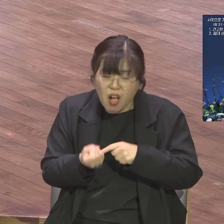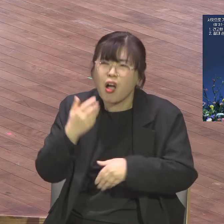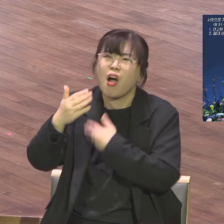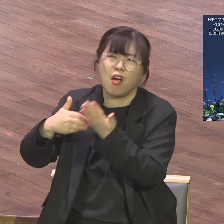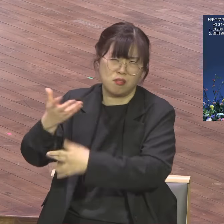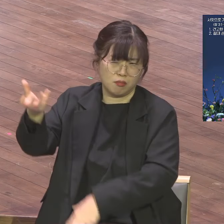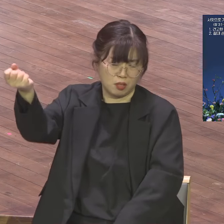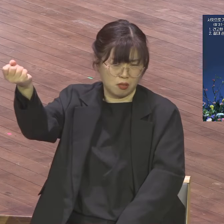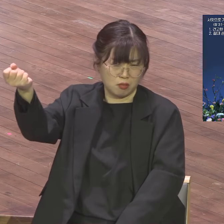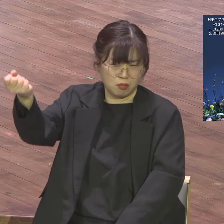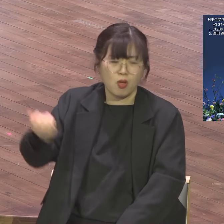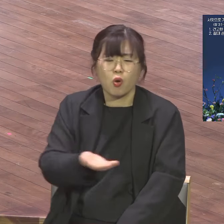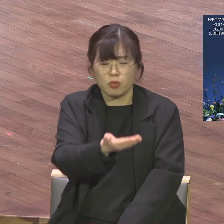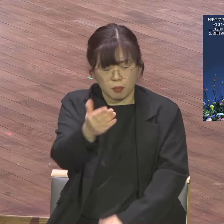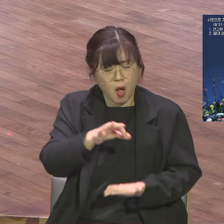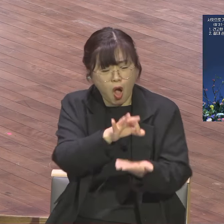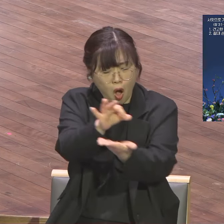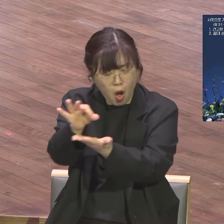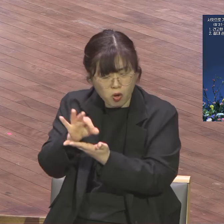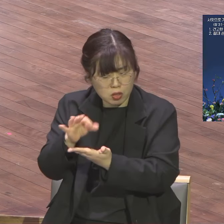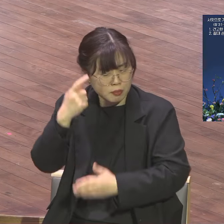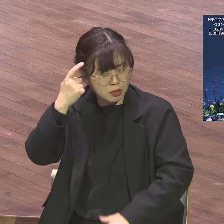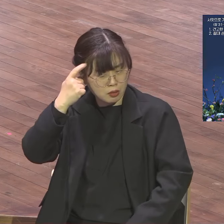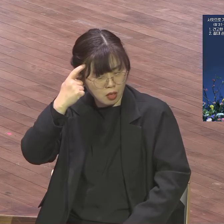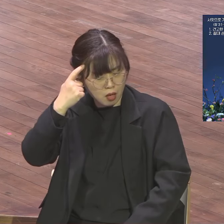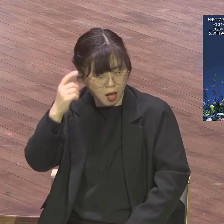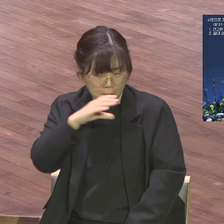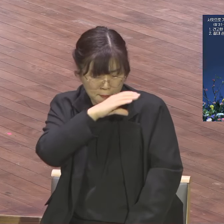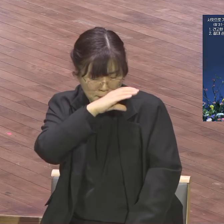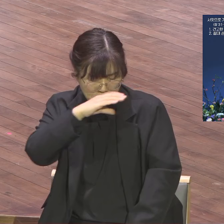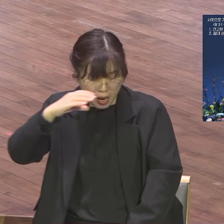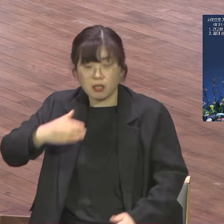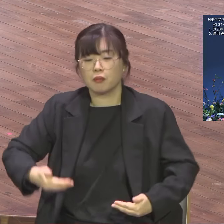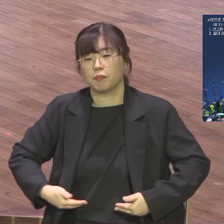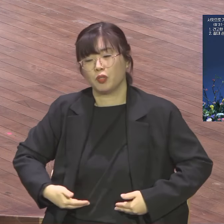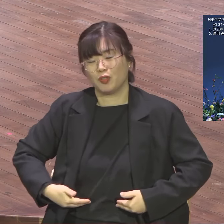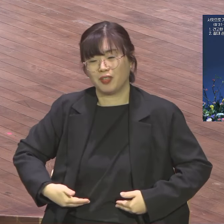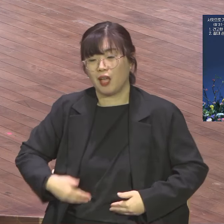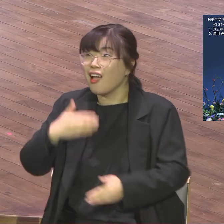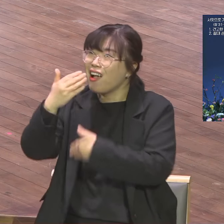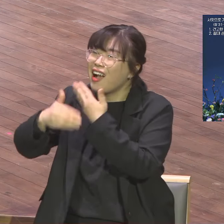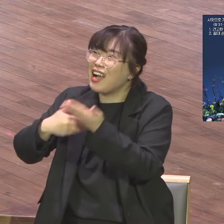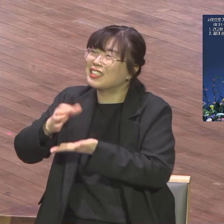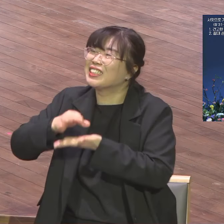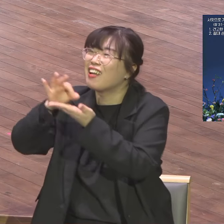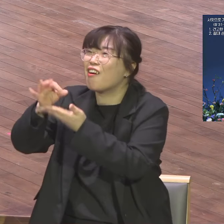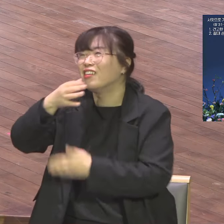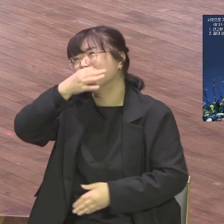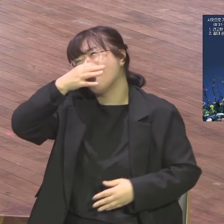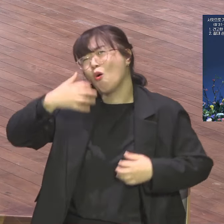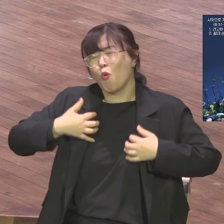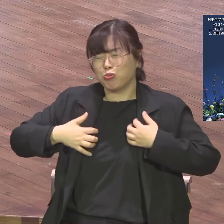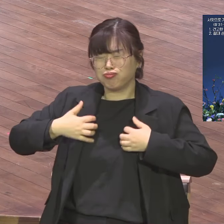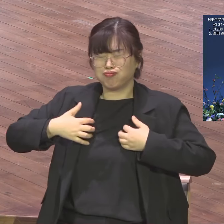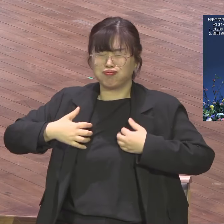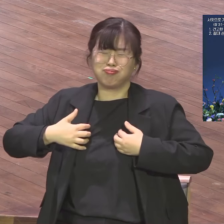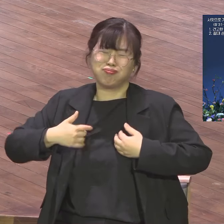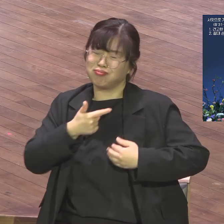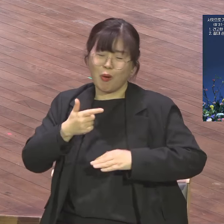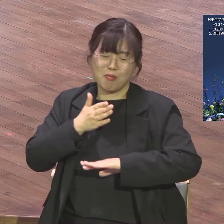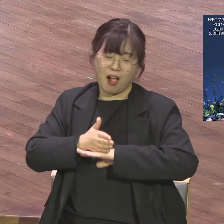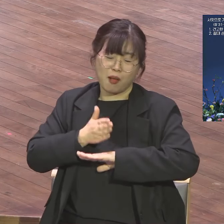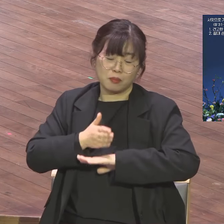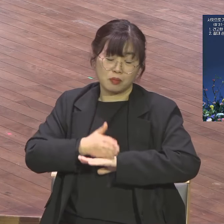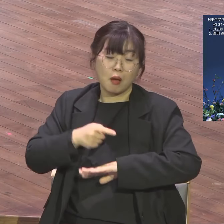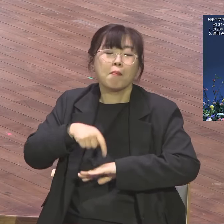확실하시기 바랍니다. 헌금생활. 하나님 앞에 드리는 건 너무 즐거워서 내가 어떻게 하나님께 드릴 수 있습니까? 어떻게